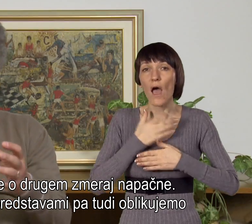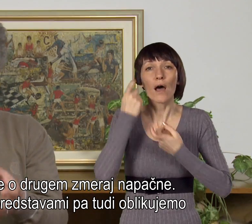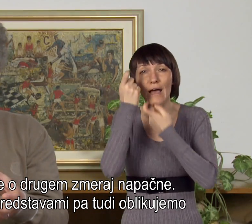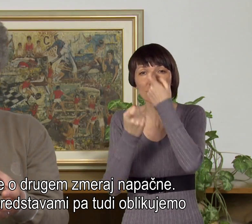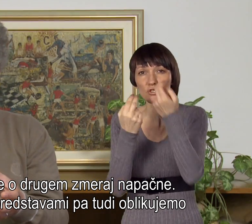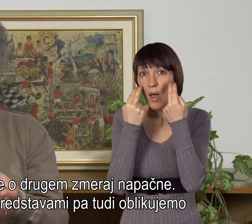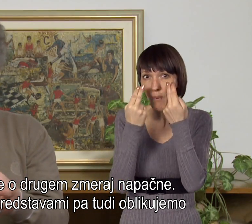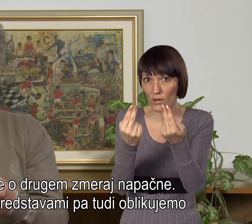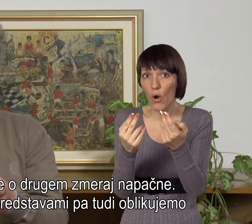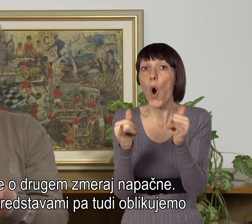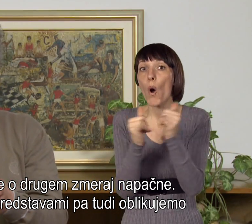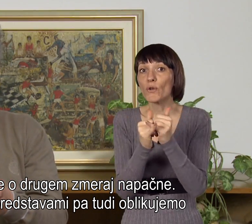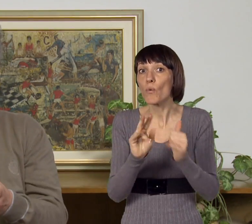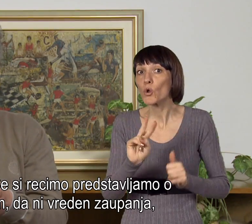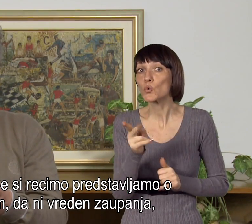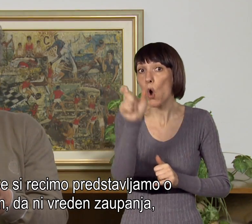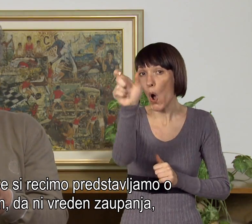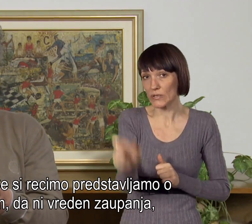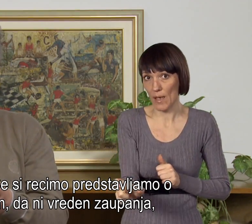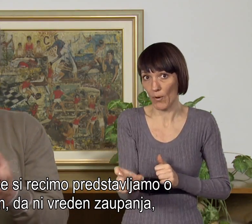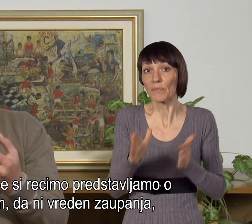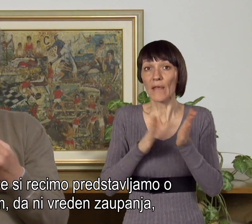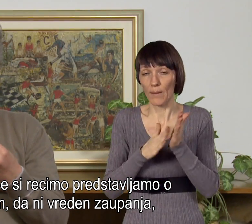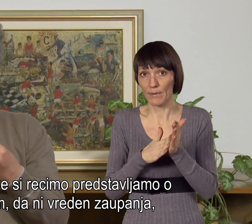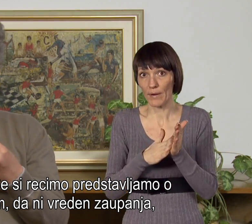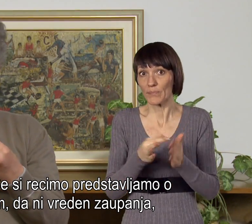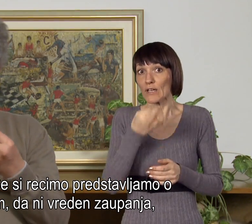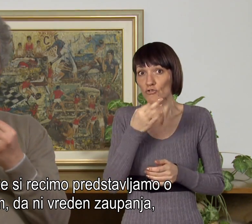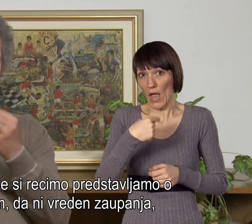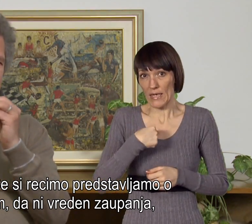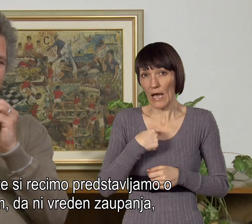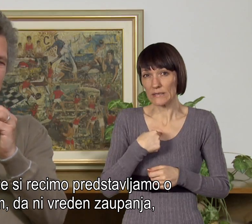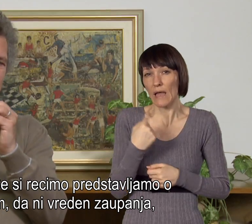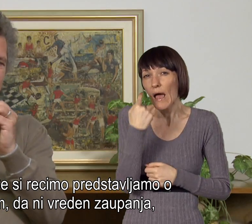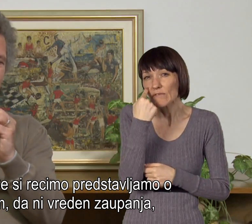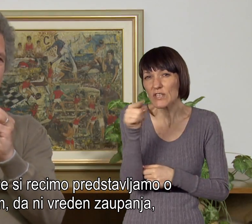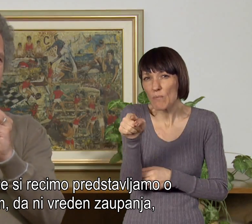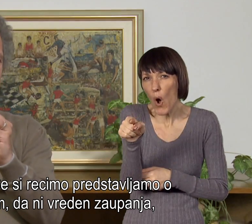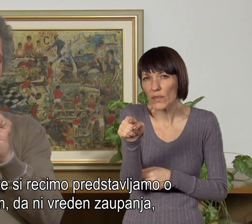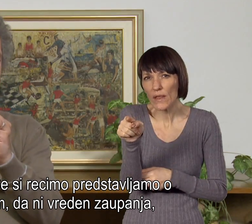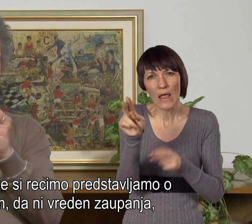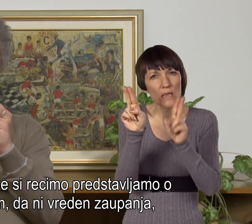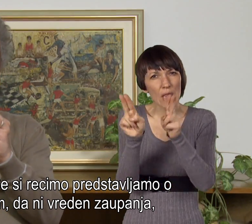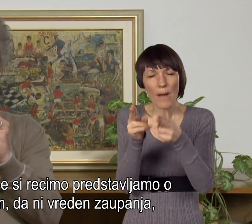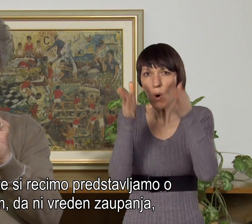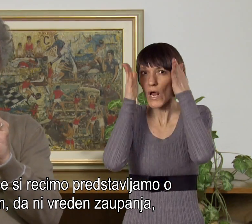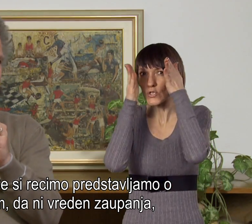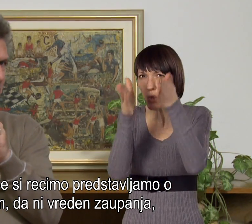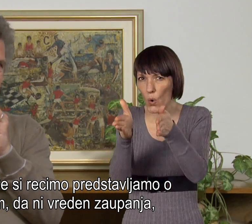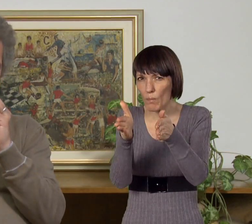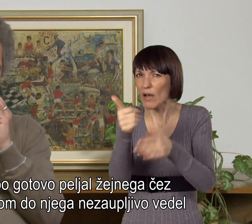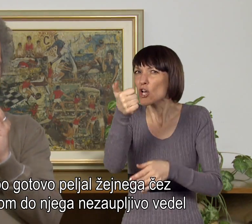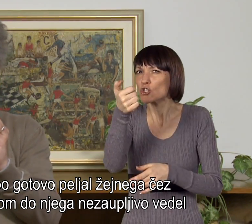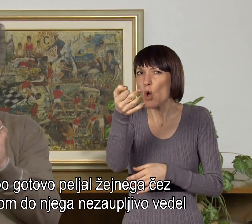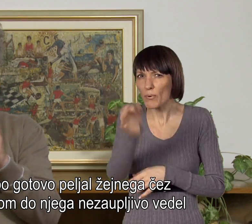svojimi predstavami oblikujemo druge. Če si recimo predstavljamo nekom, da ni vreden zaupanja, da